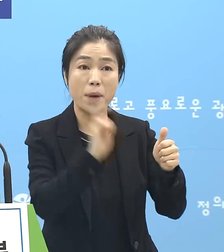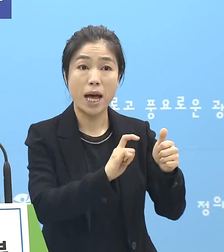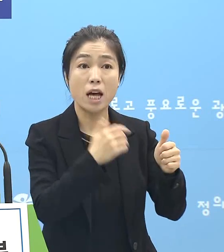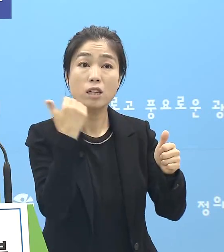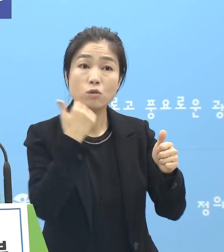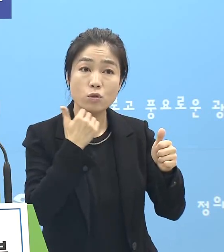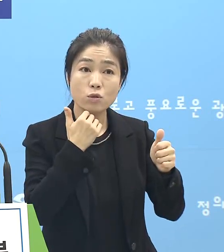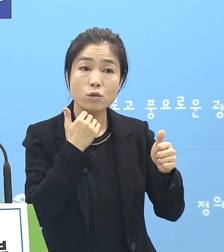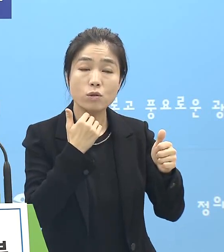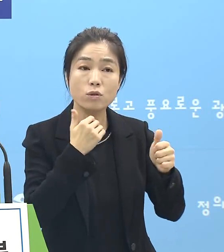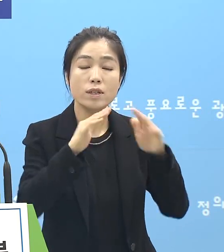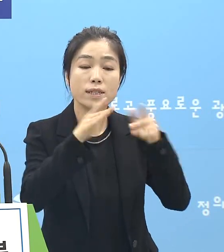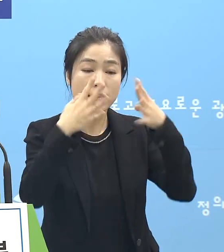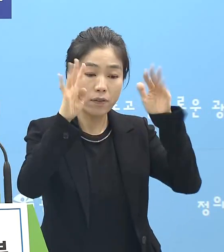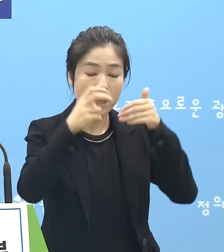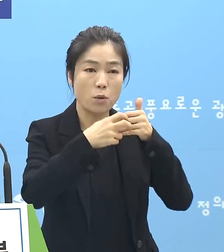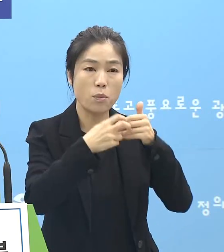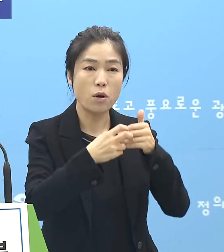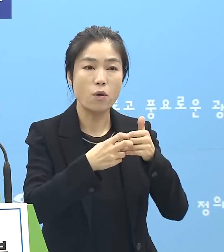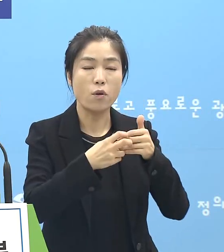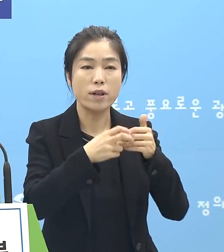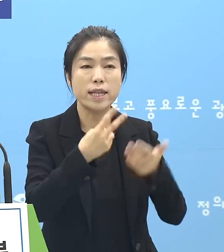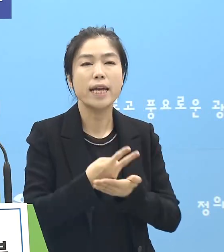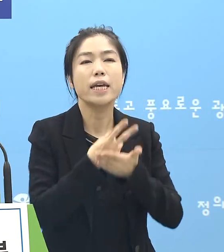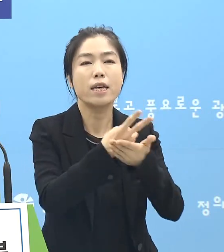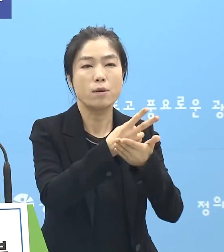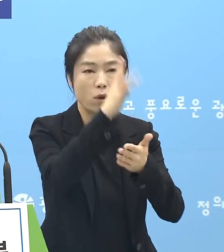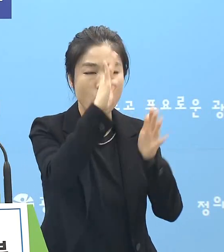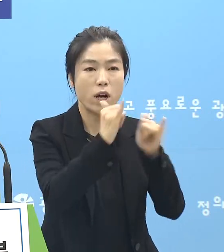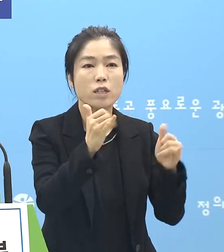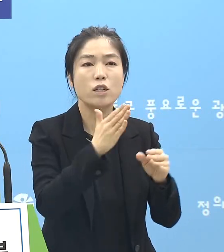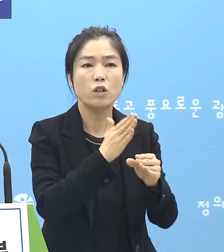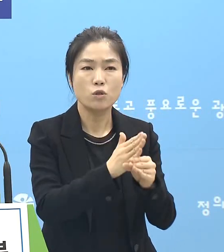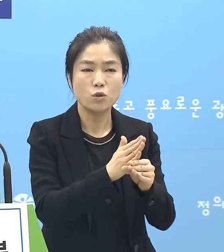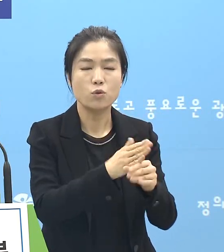확진자는 전남대병원에 입원해 있는 입원 환자 중에